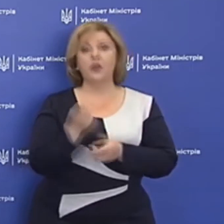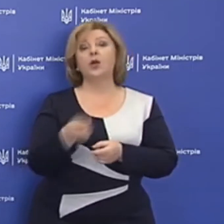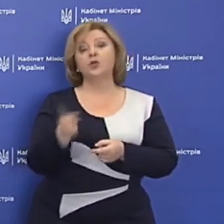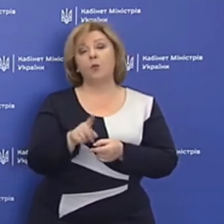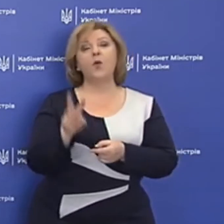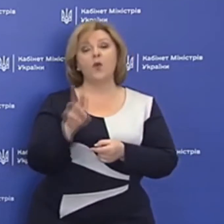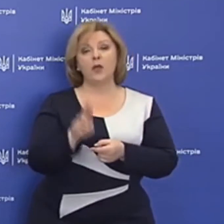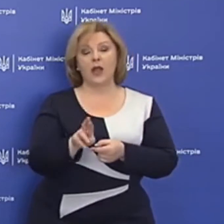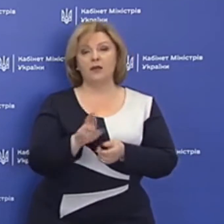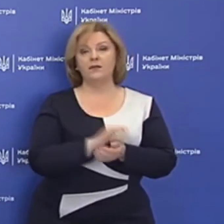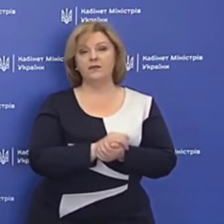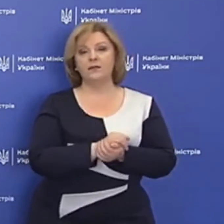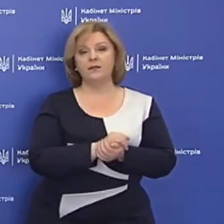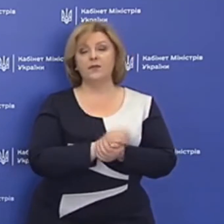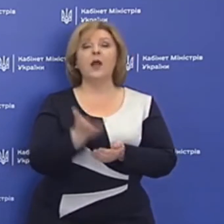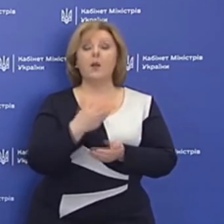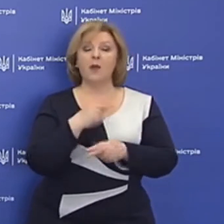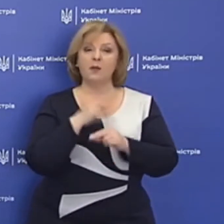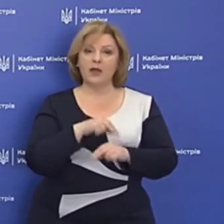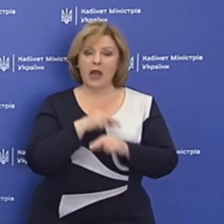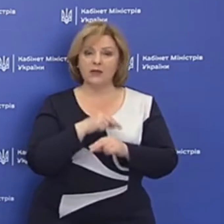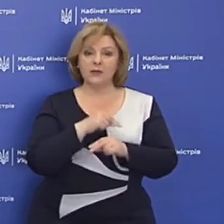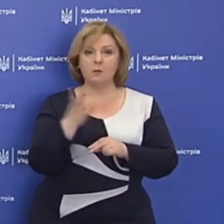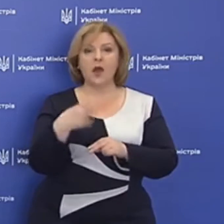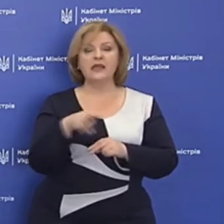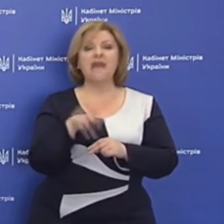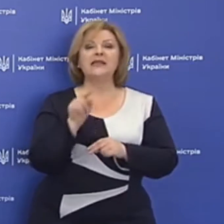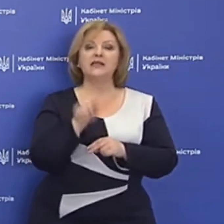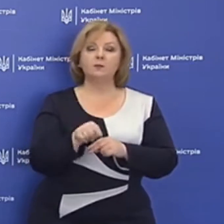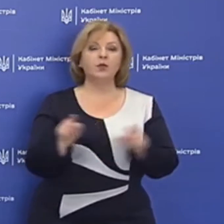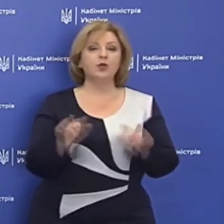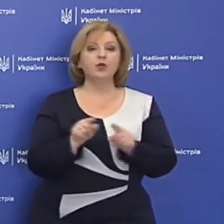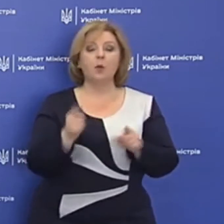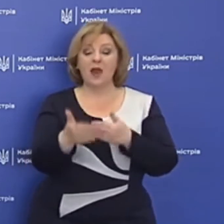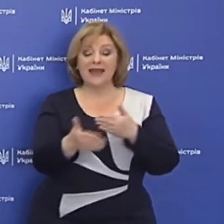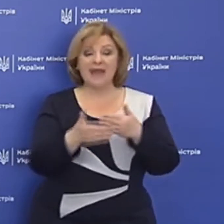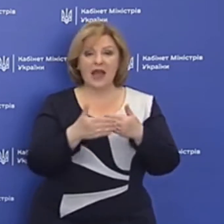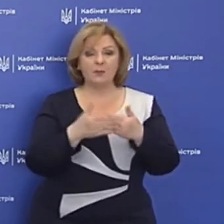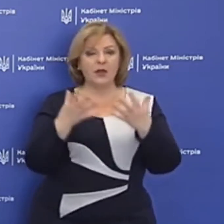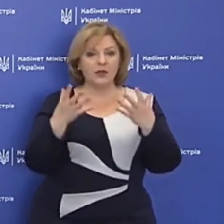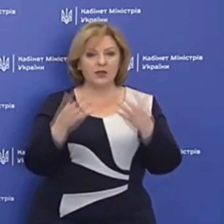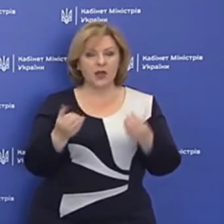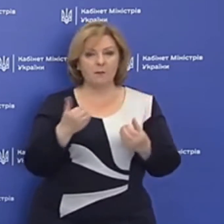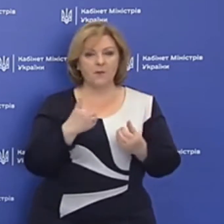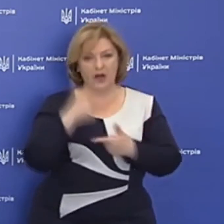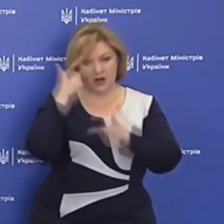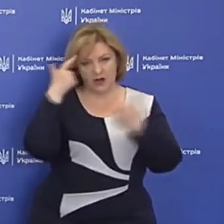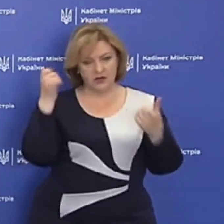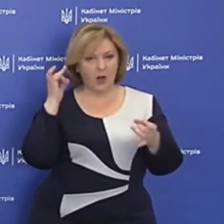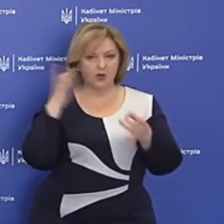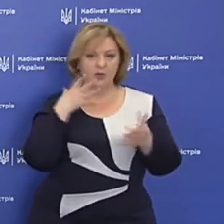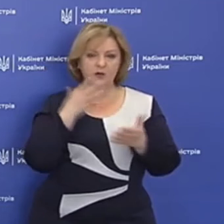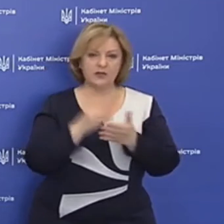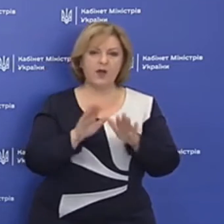Тому ми працюємо над тим, щоб найближчими днями ми озвучимо свої пропозиції,